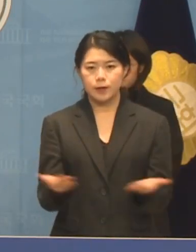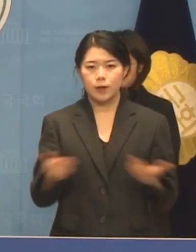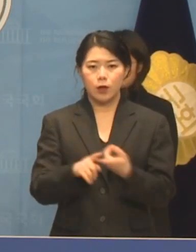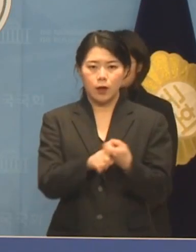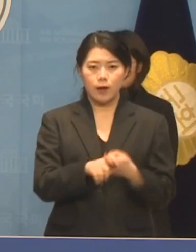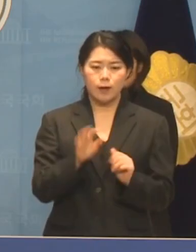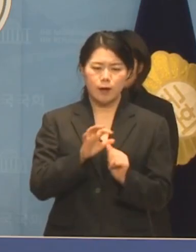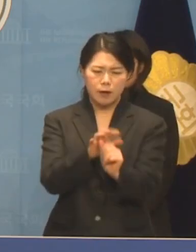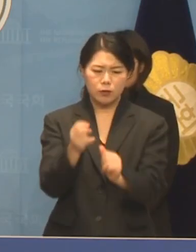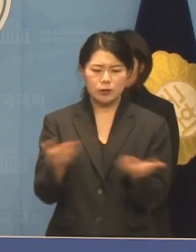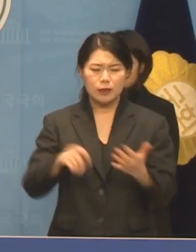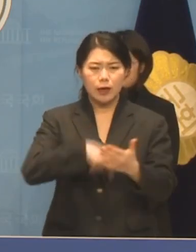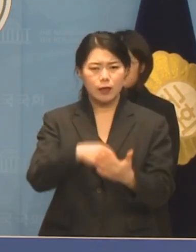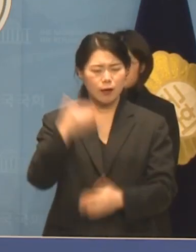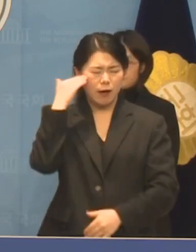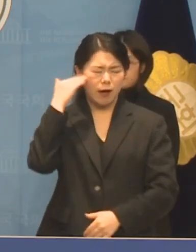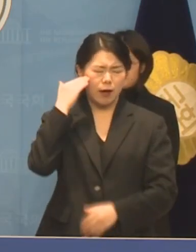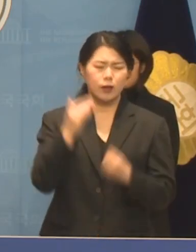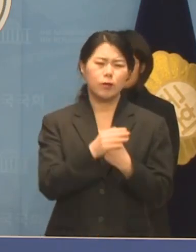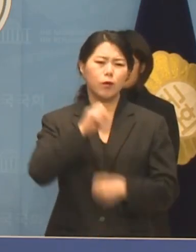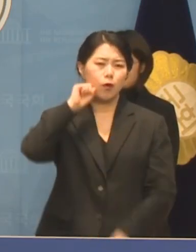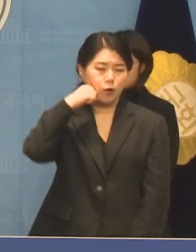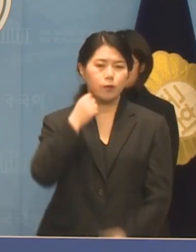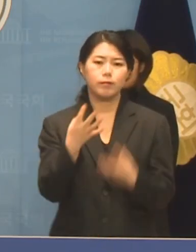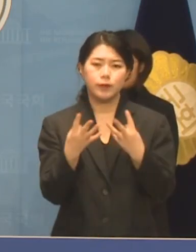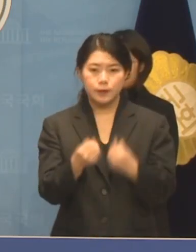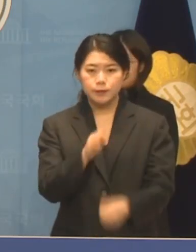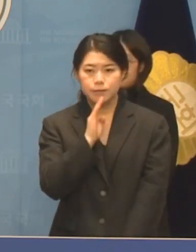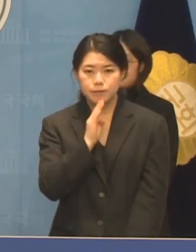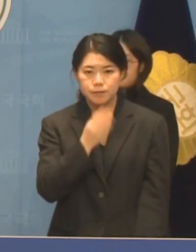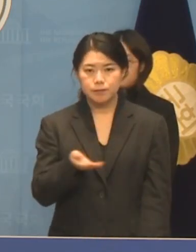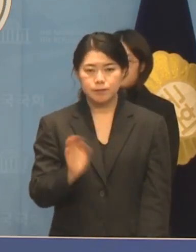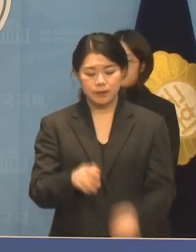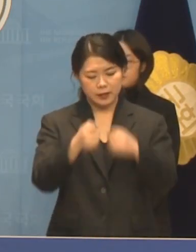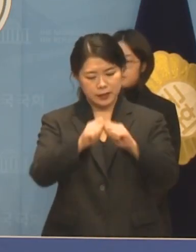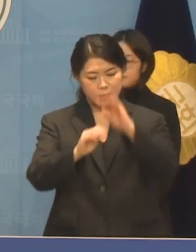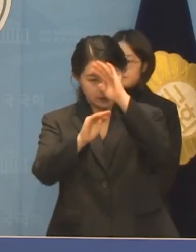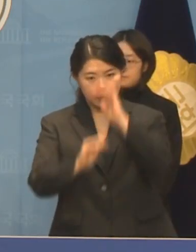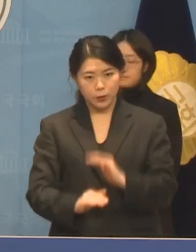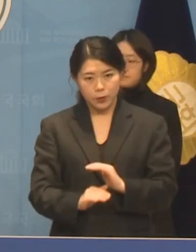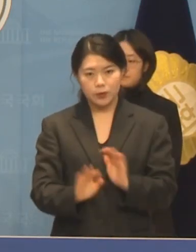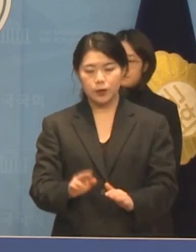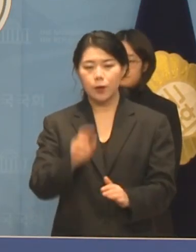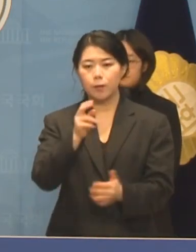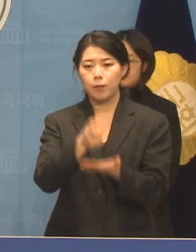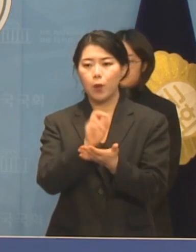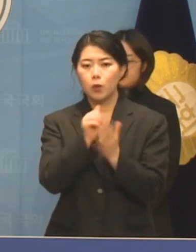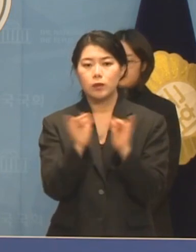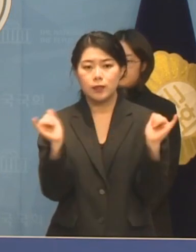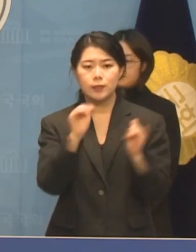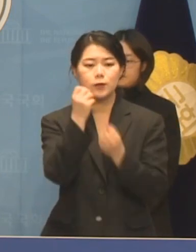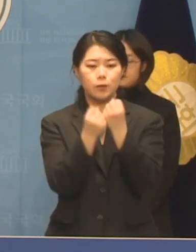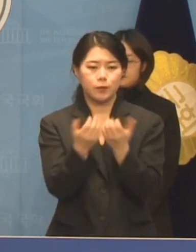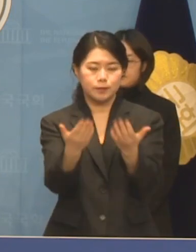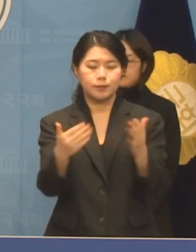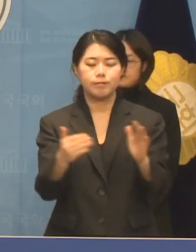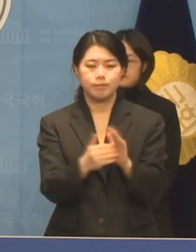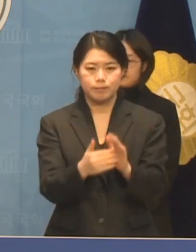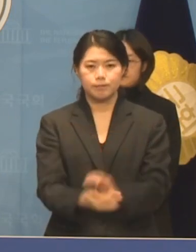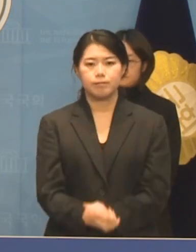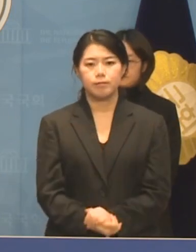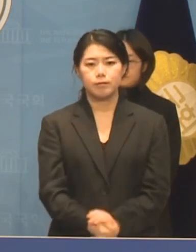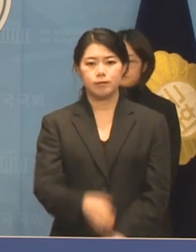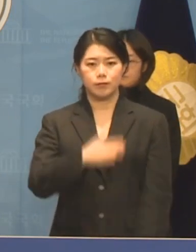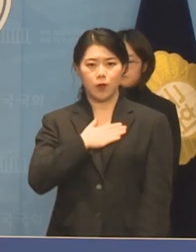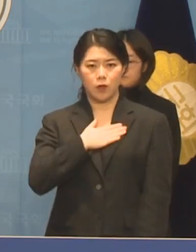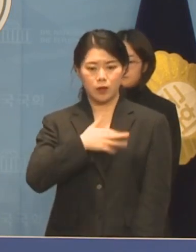탄압과 직장 내 괴롭힘 등으로 어려움이 많지만 그와 관련된 자세한 내용은 변호사님께서 설명을 해주셨고요.